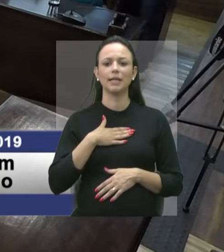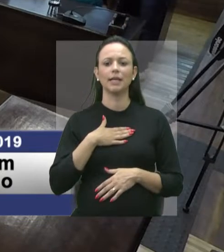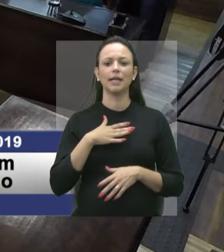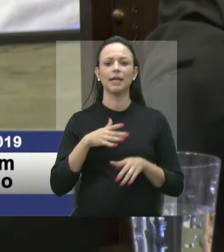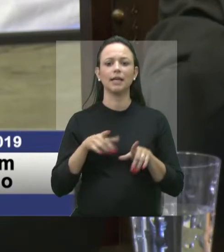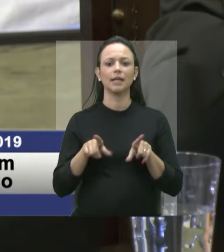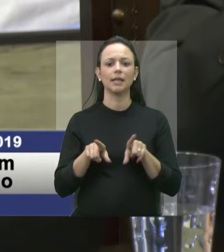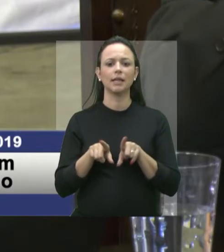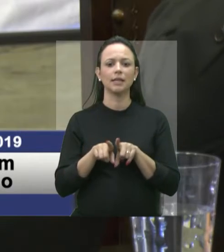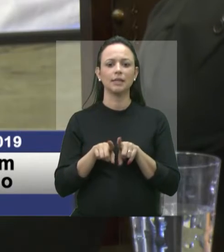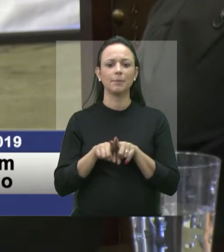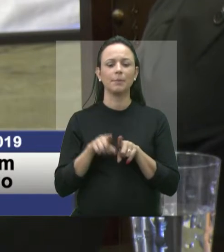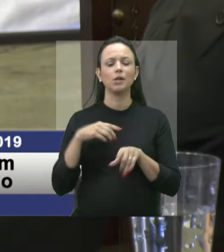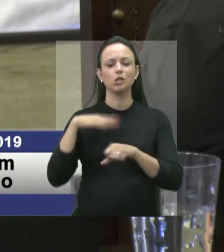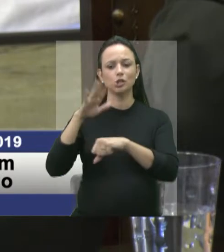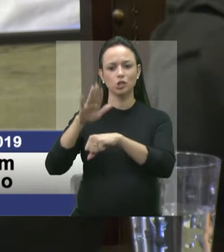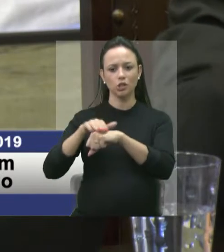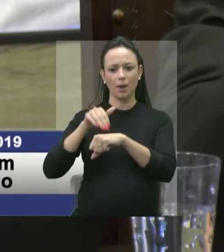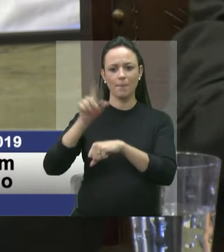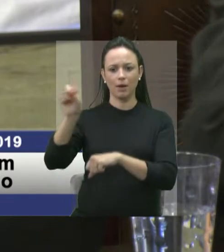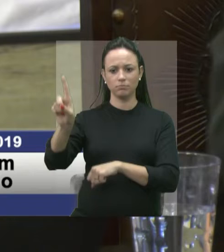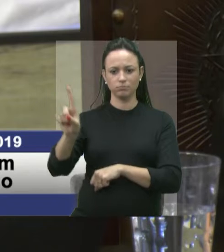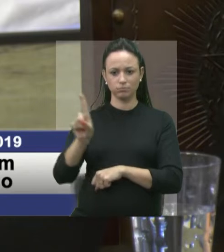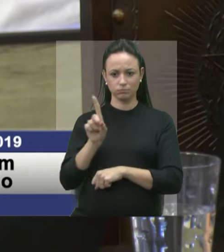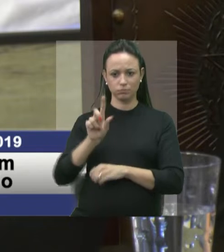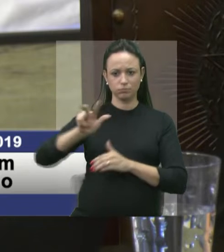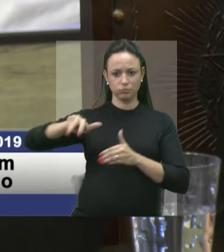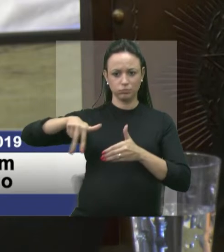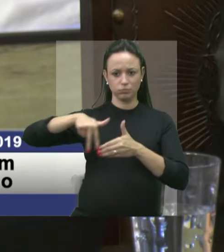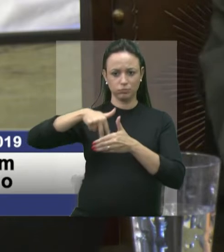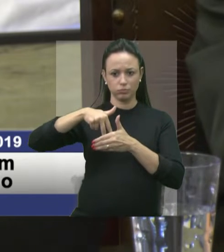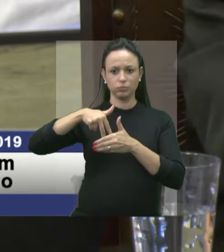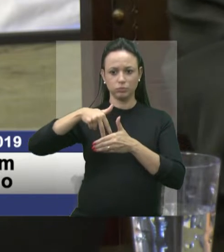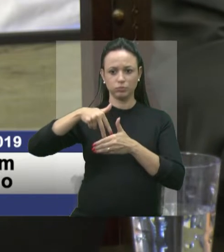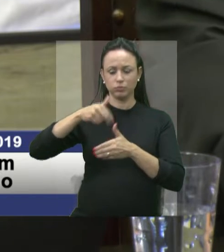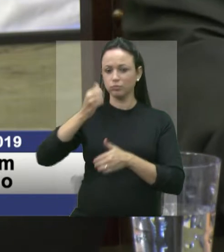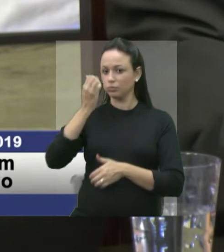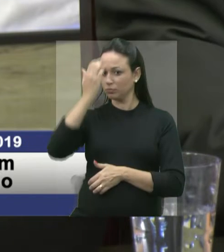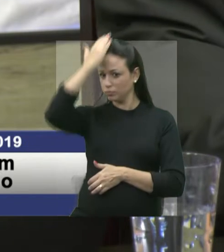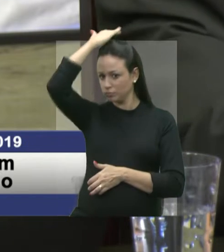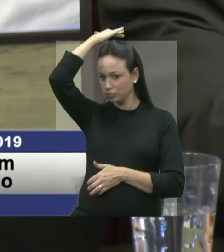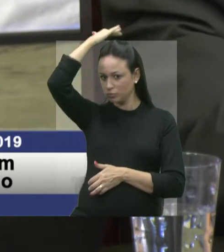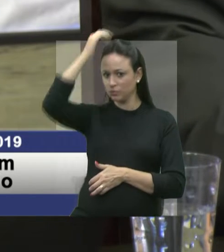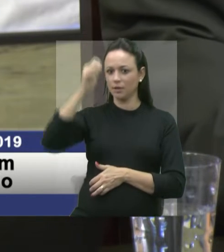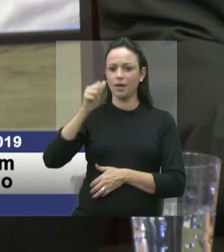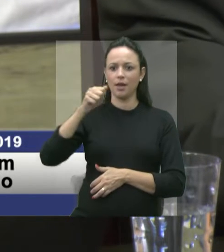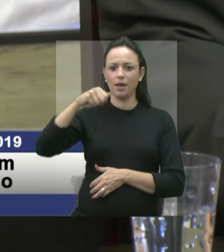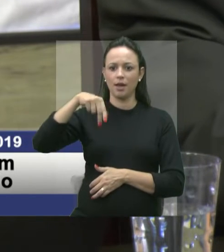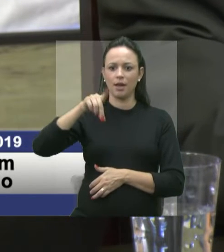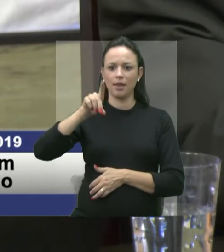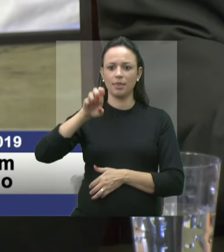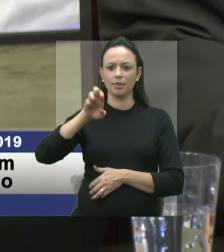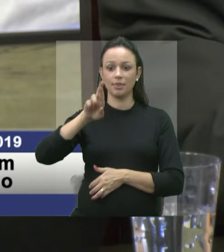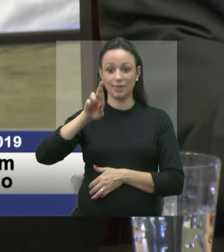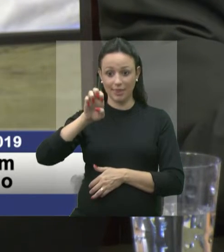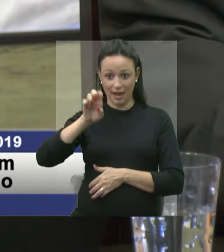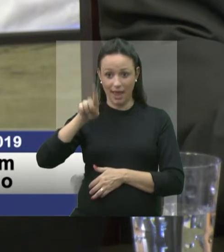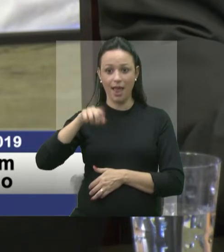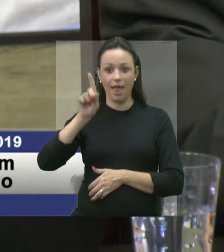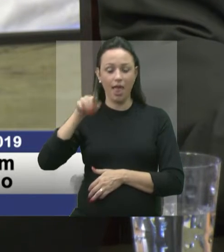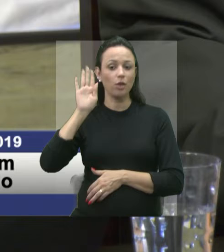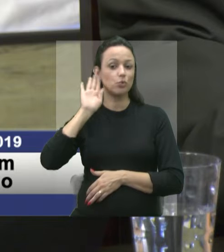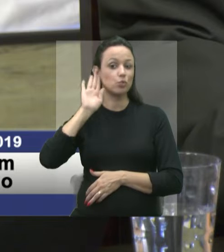de chamar aqui para fazer o uso da palavra o senhor André Luiz Mendes Siqueira, que é surdo